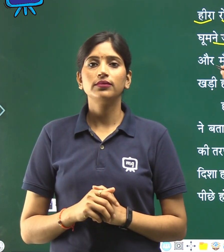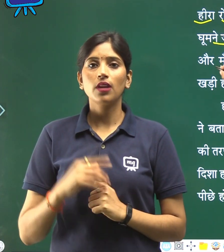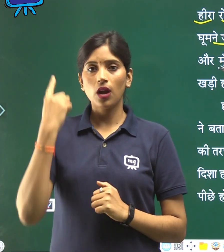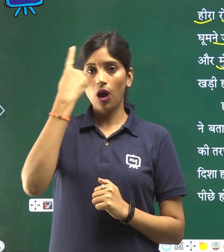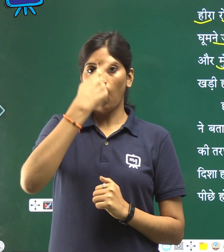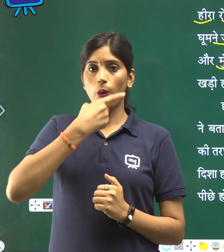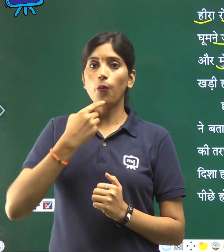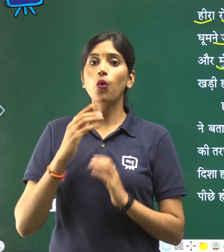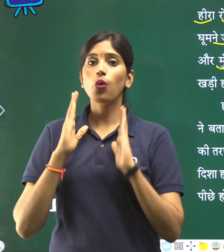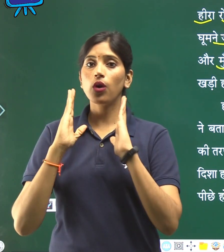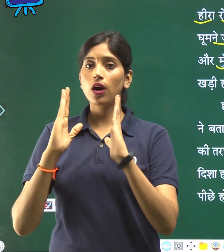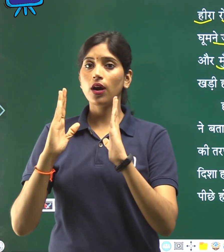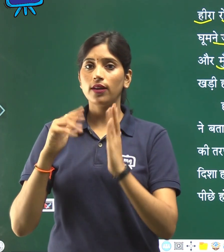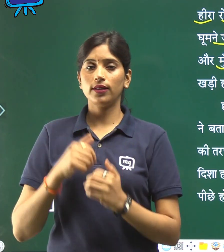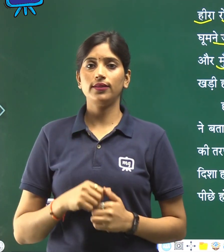मुंह करके